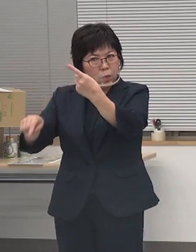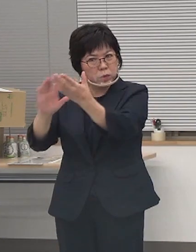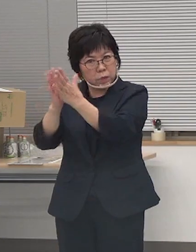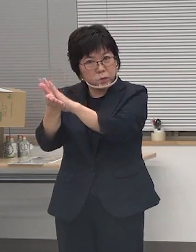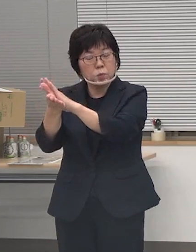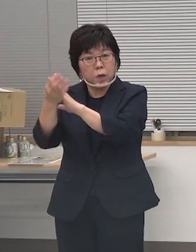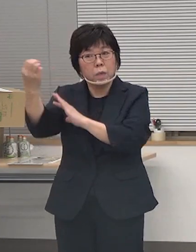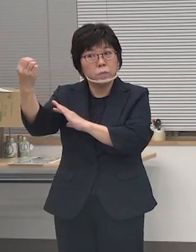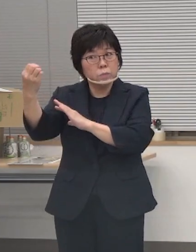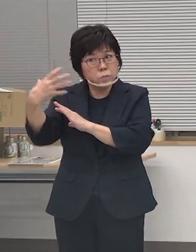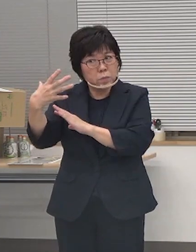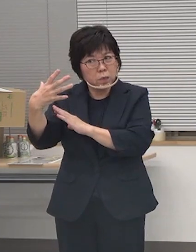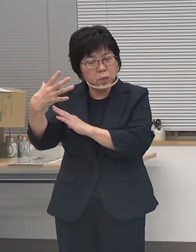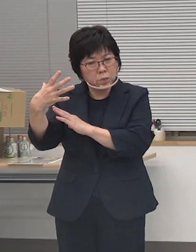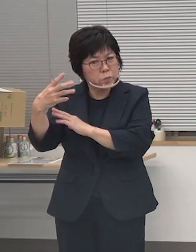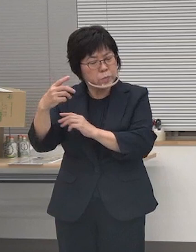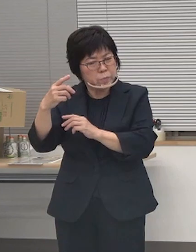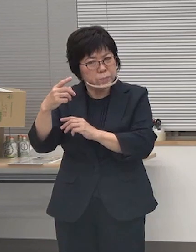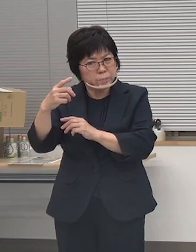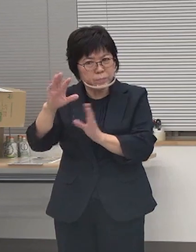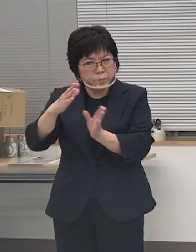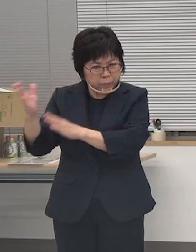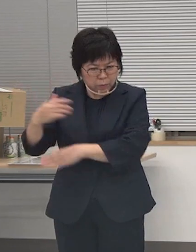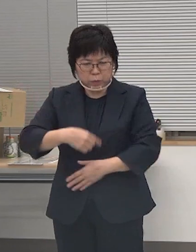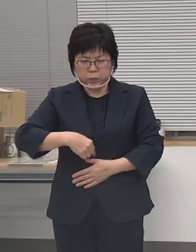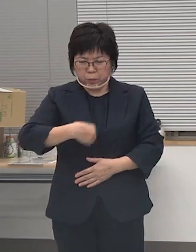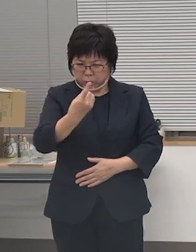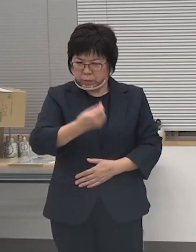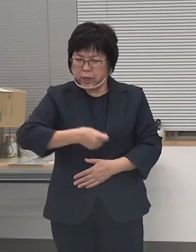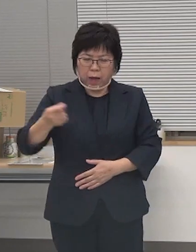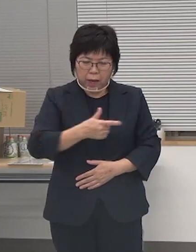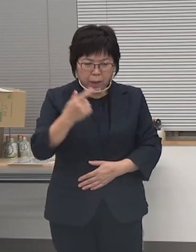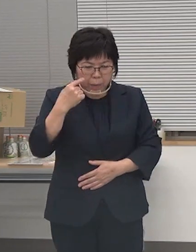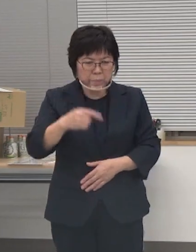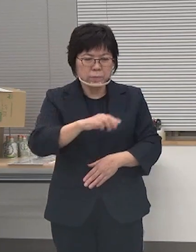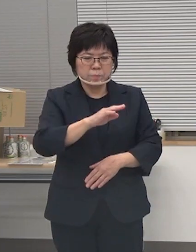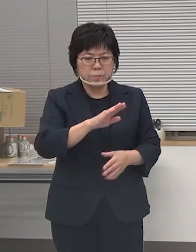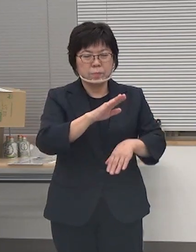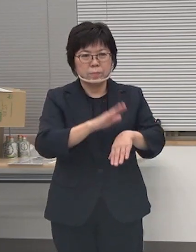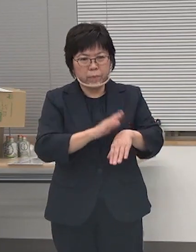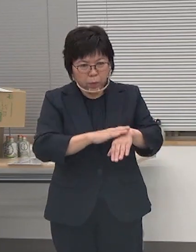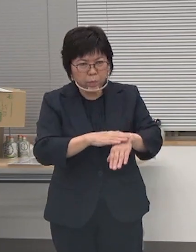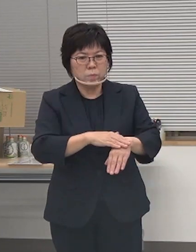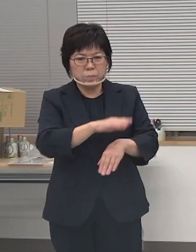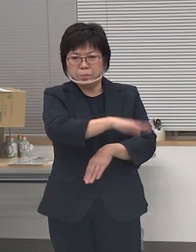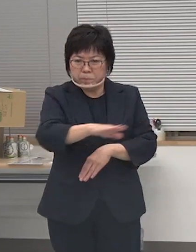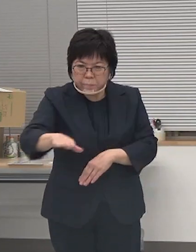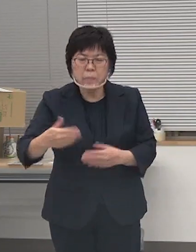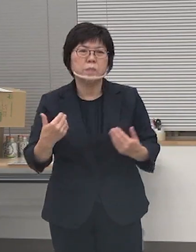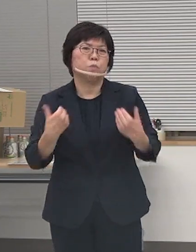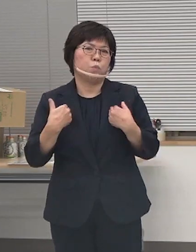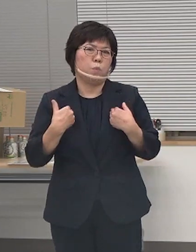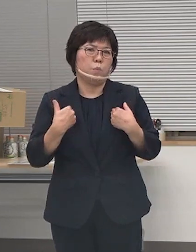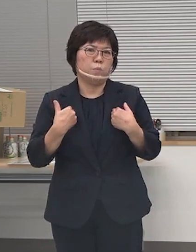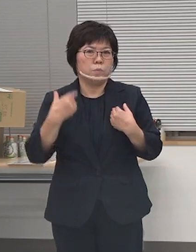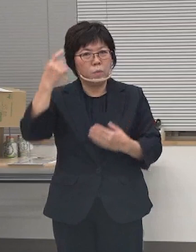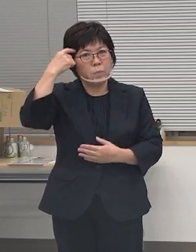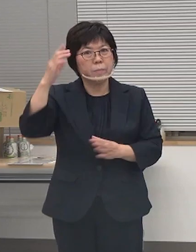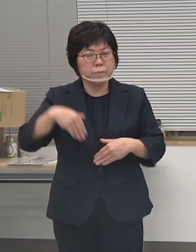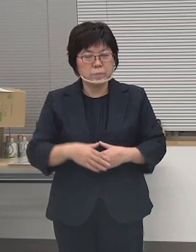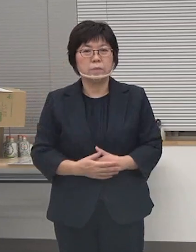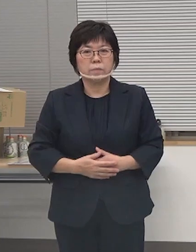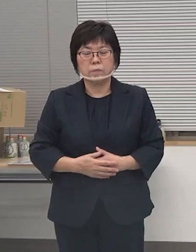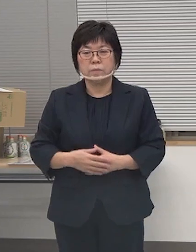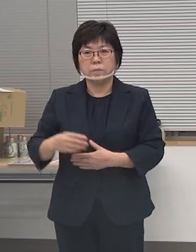らず、早く介入しようというアドバイスを先生方からいただきました。それから、